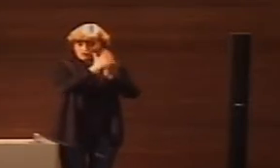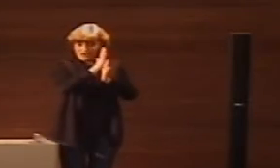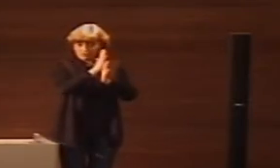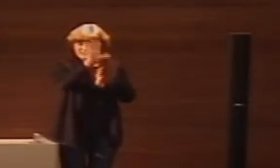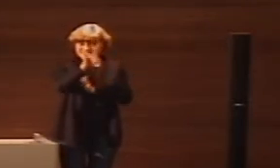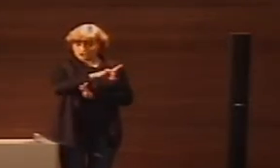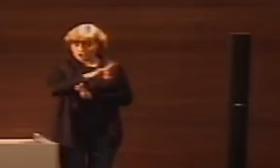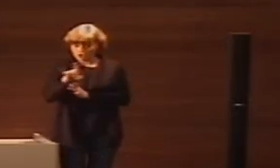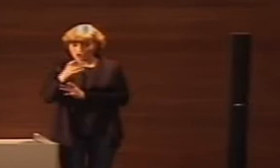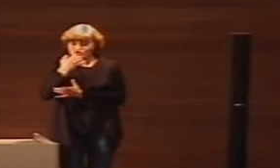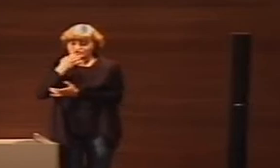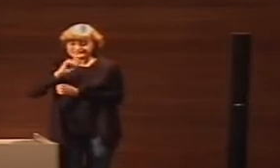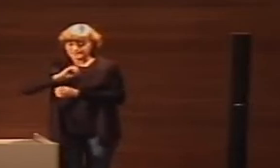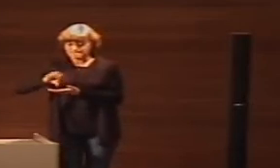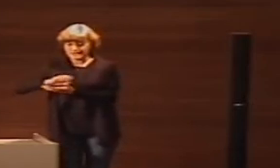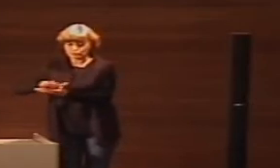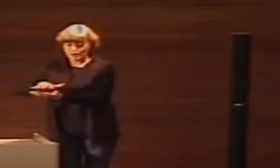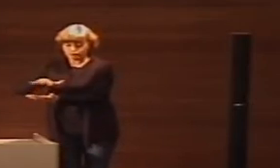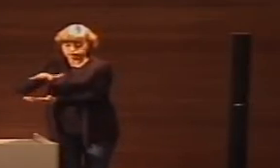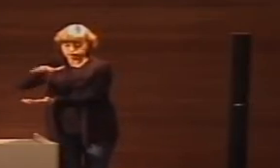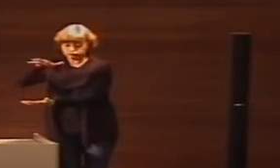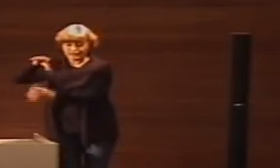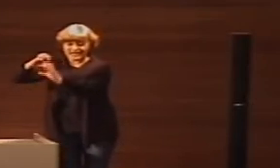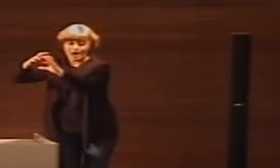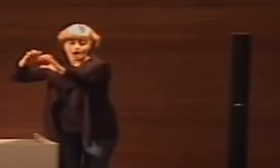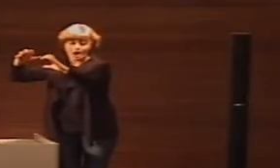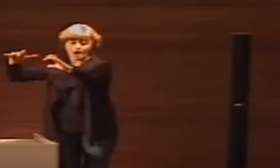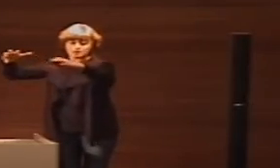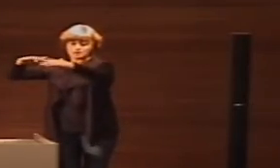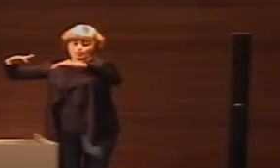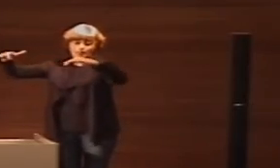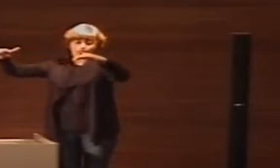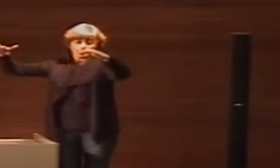metano tiene una contribución de 25 veces la de CO2.